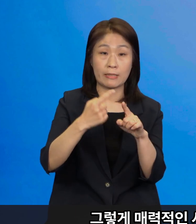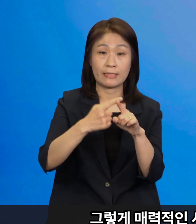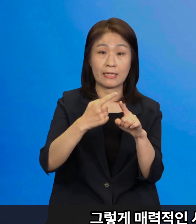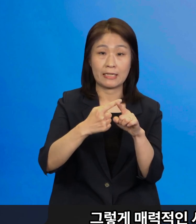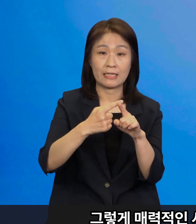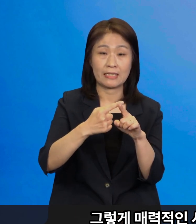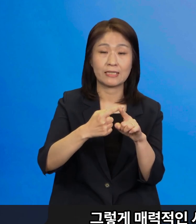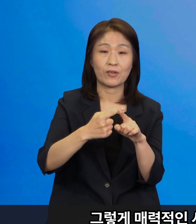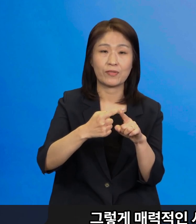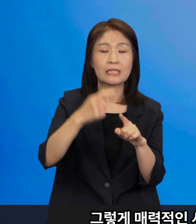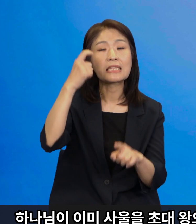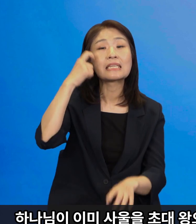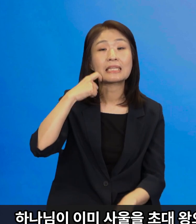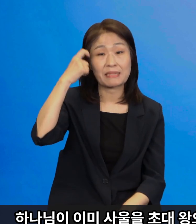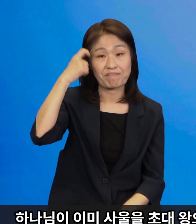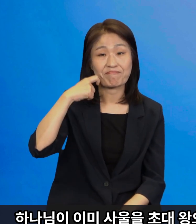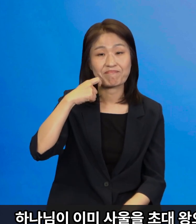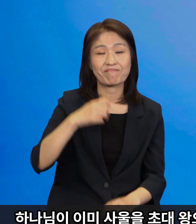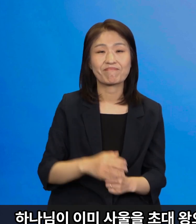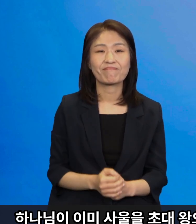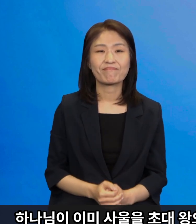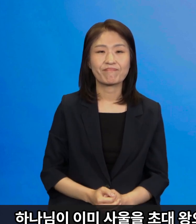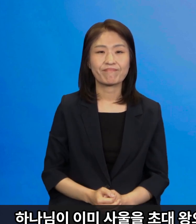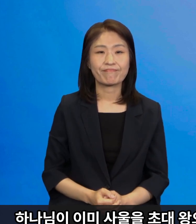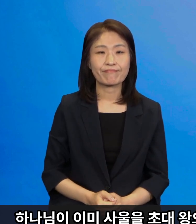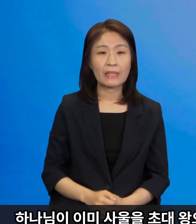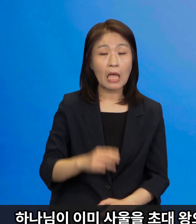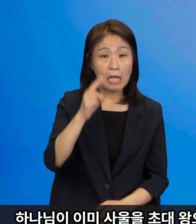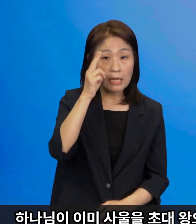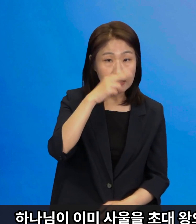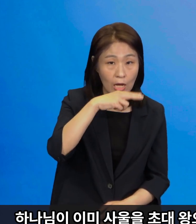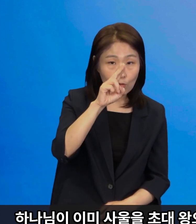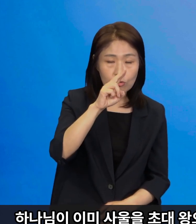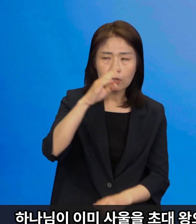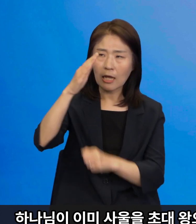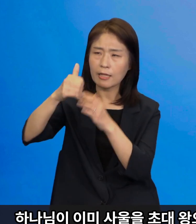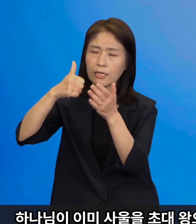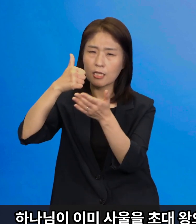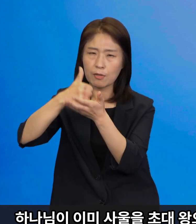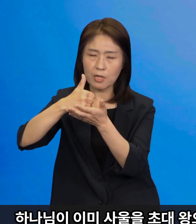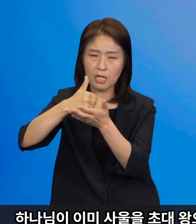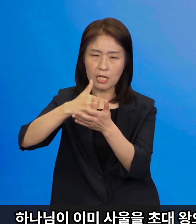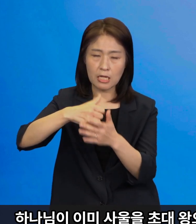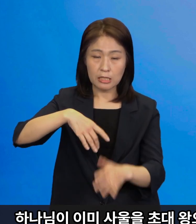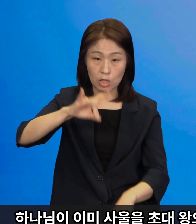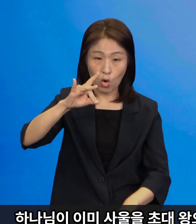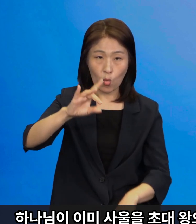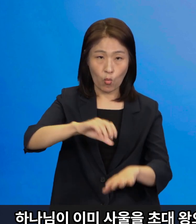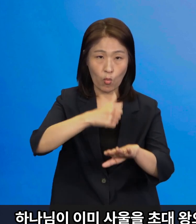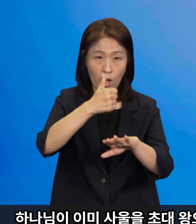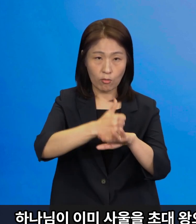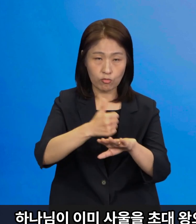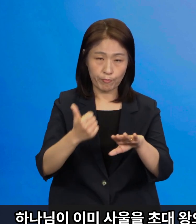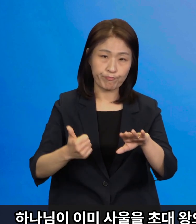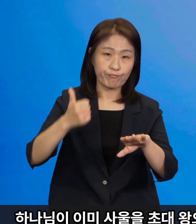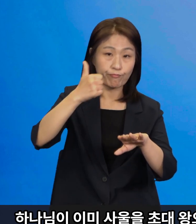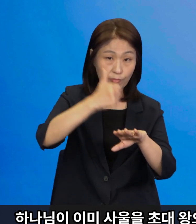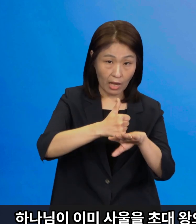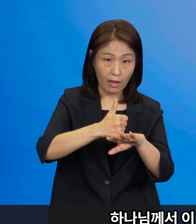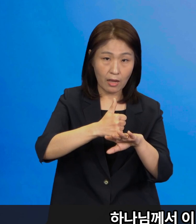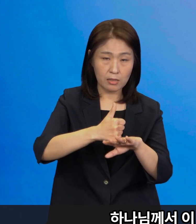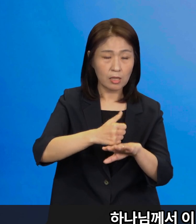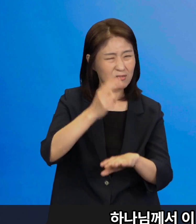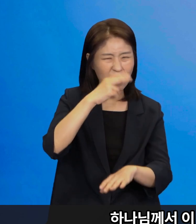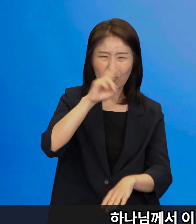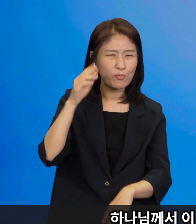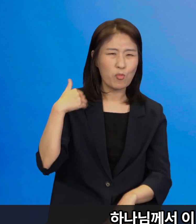바로 이 사울이었습니다. 하나님이 이미 사울을 초대 왕으로 선택을 하셨어요. 사울만 모를 뿐이죠.